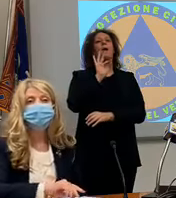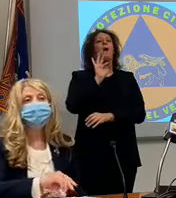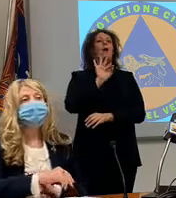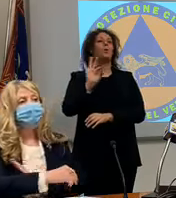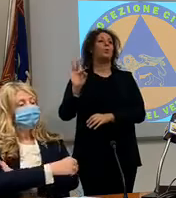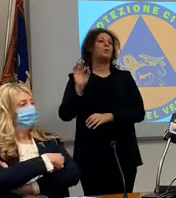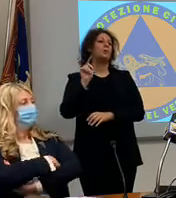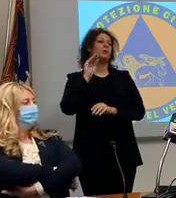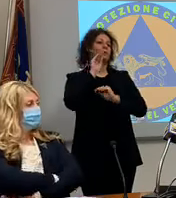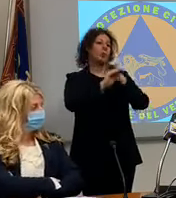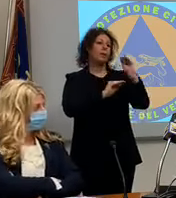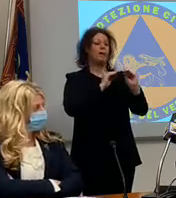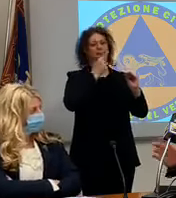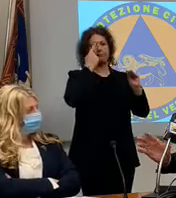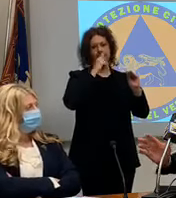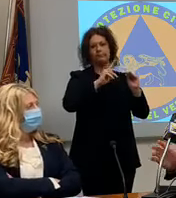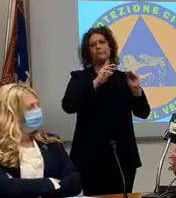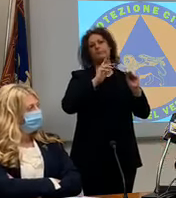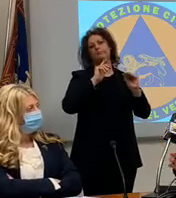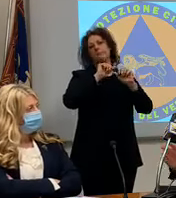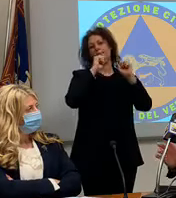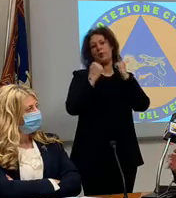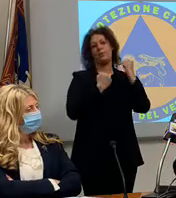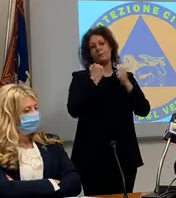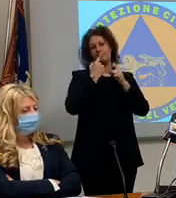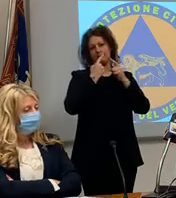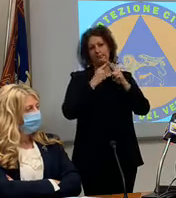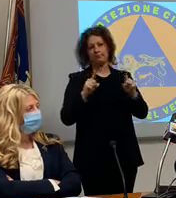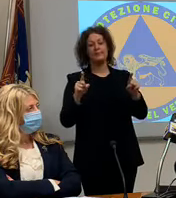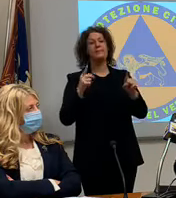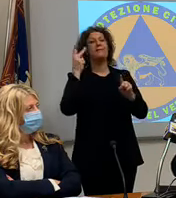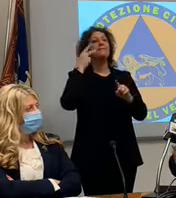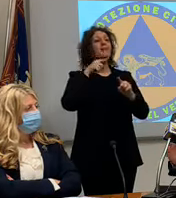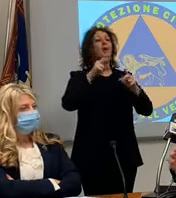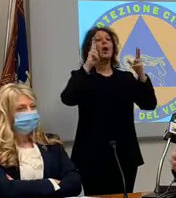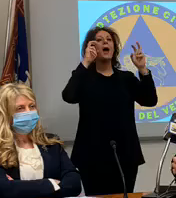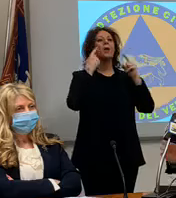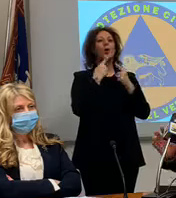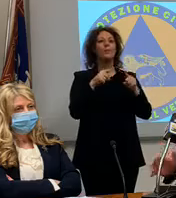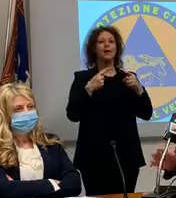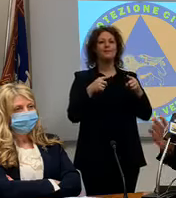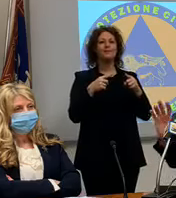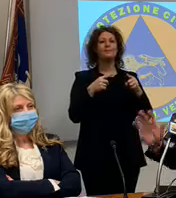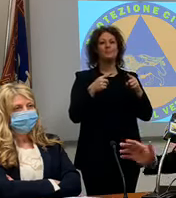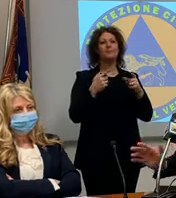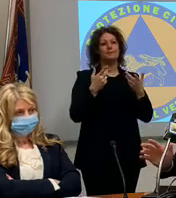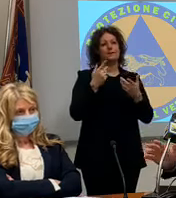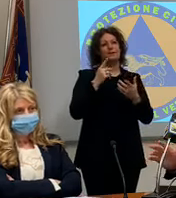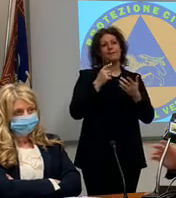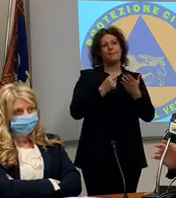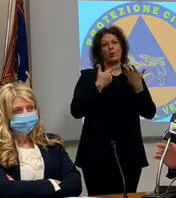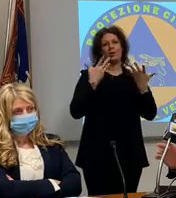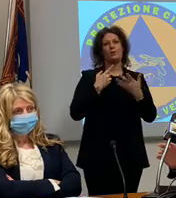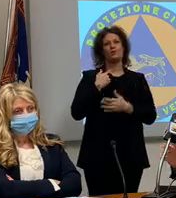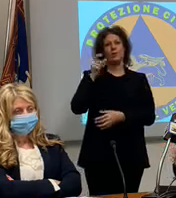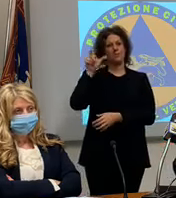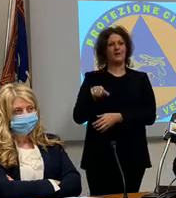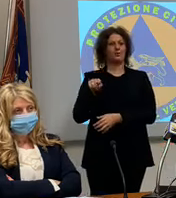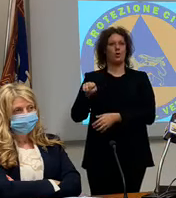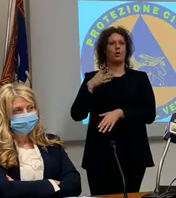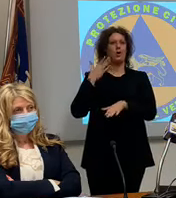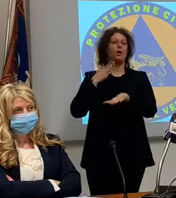vuole ma questi son temi per i quali sono persone che vanno a a scuola le studiano si laureano e si specializzano su